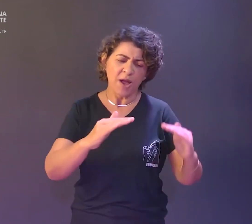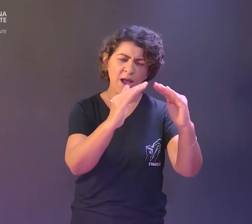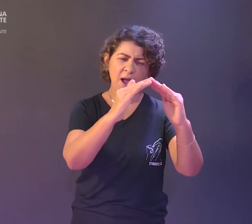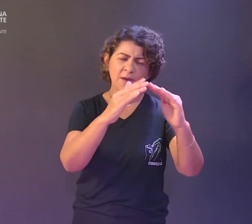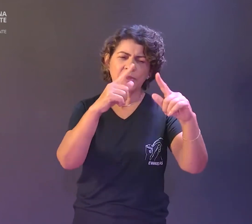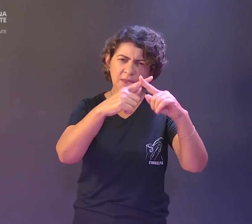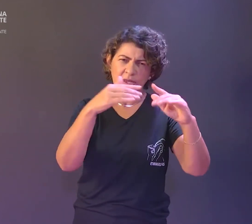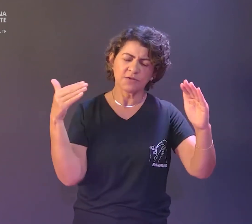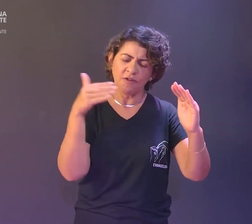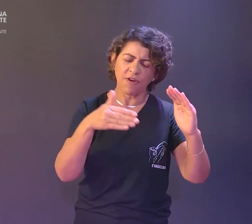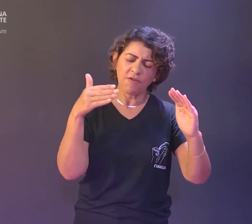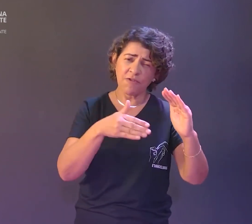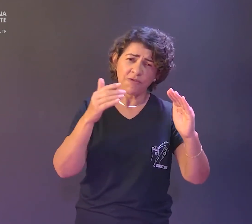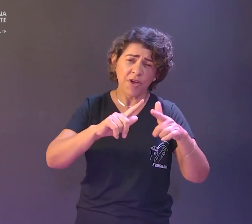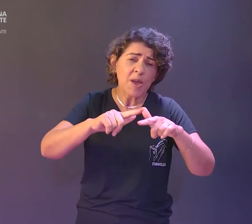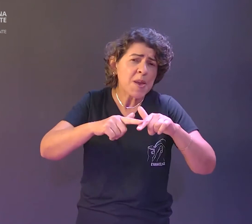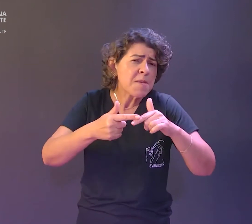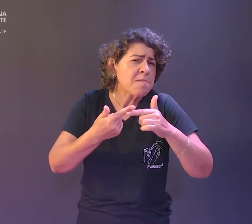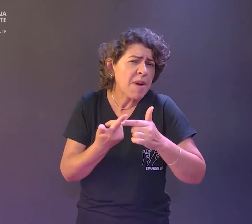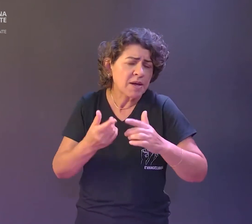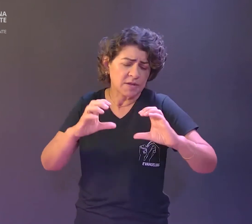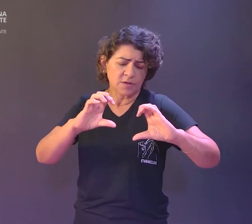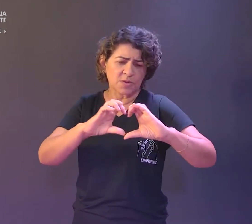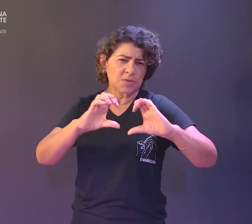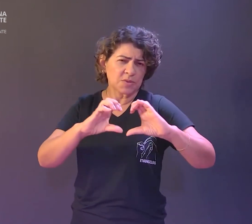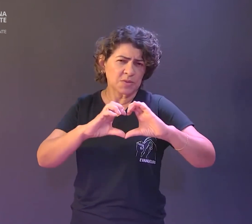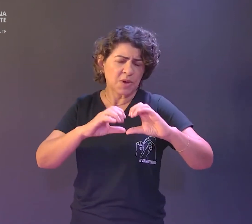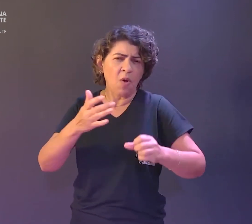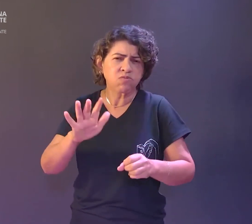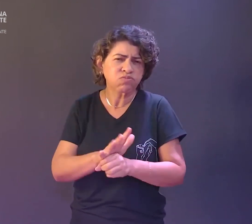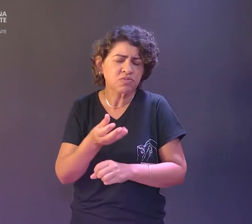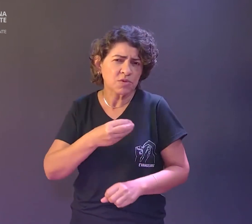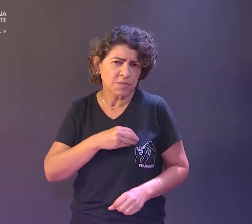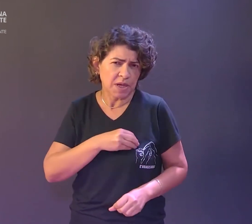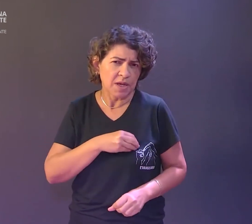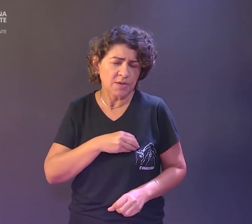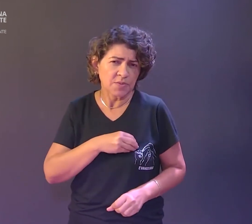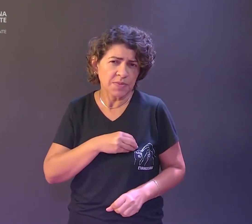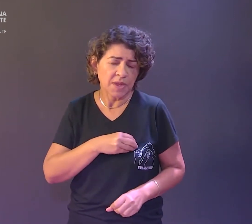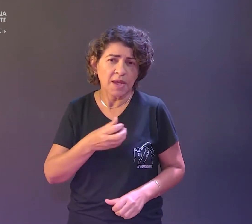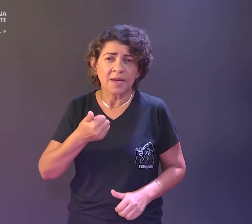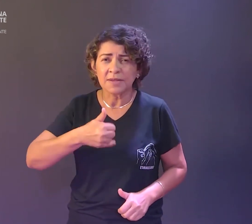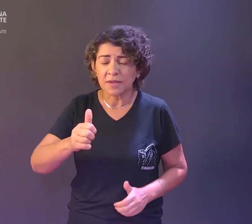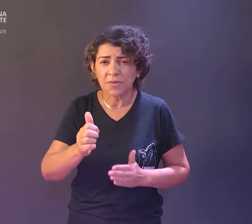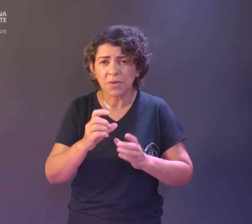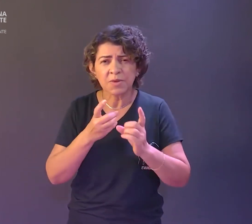apóstolos, não te faz um discípulo verdadeiro de Jesus Cristo. É preciso